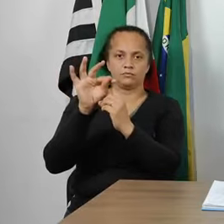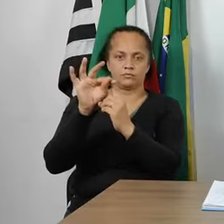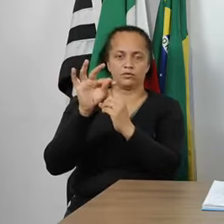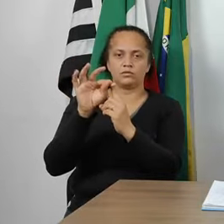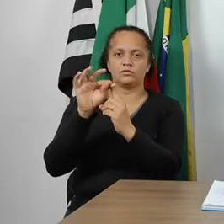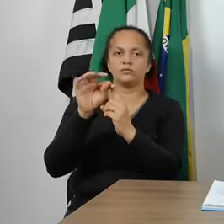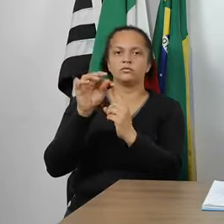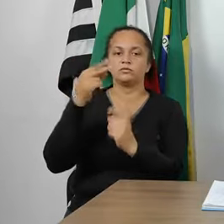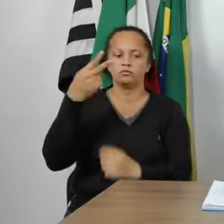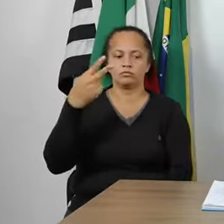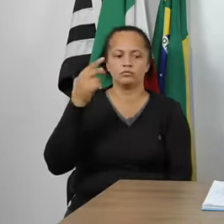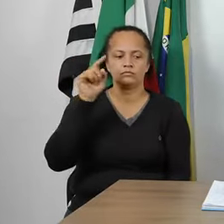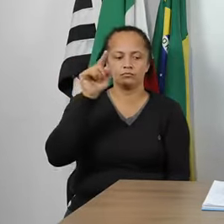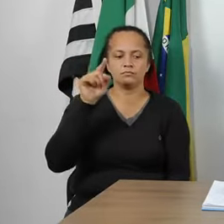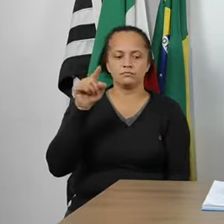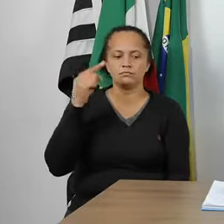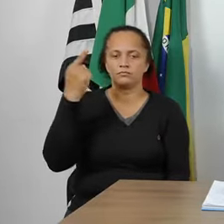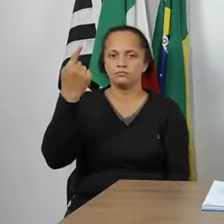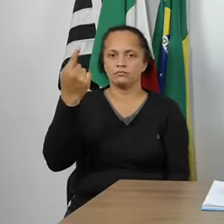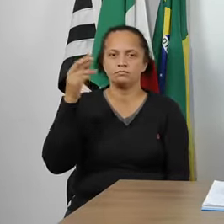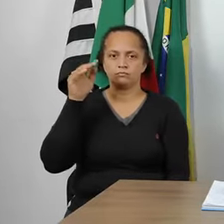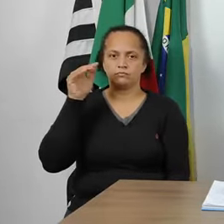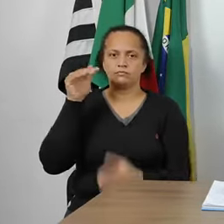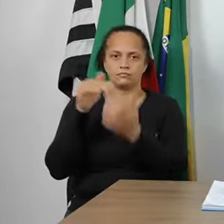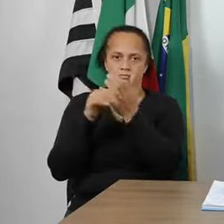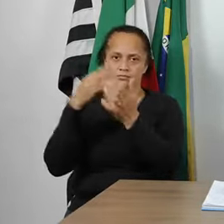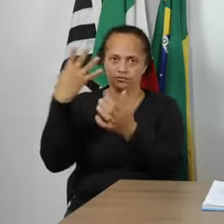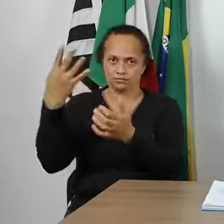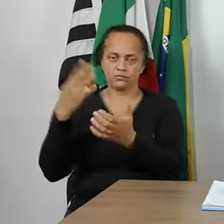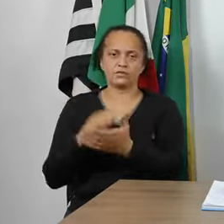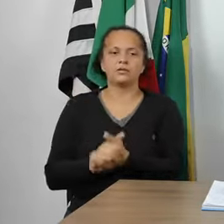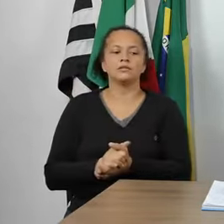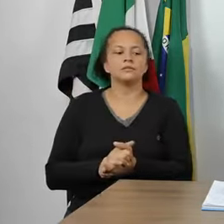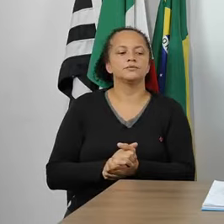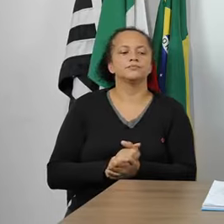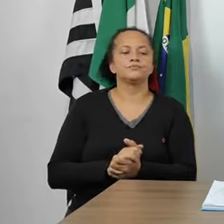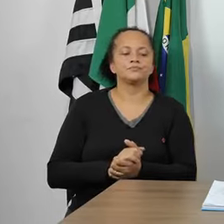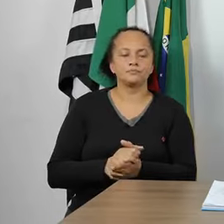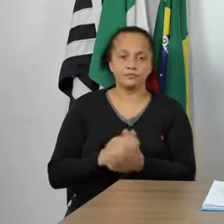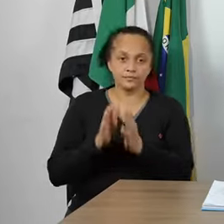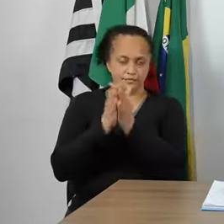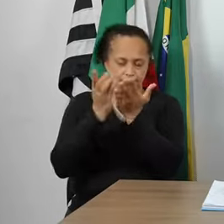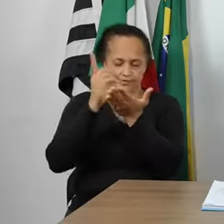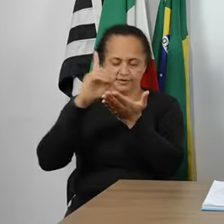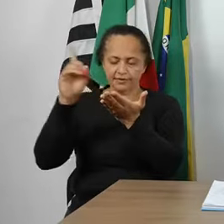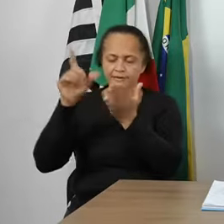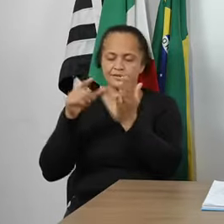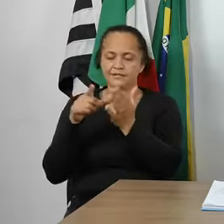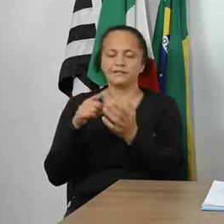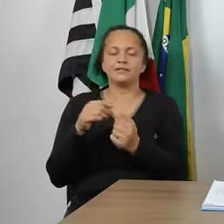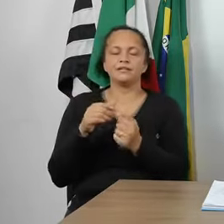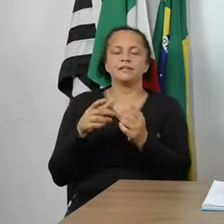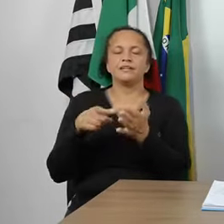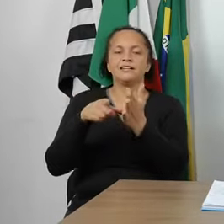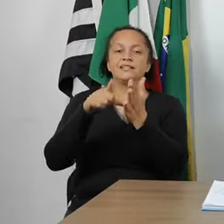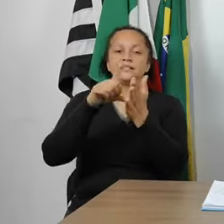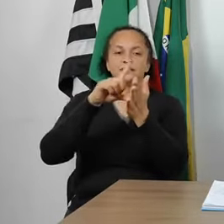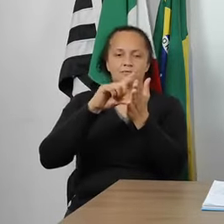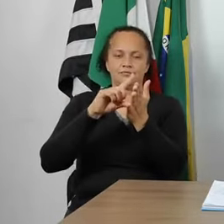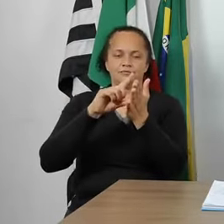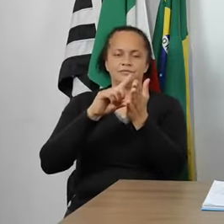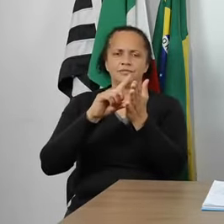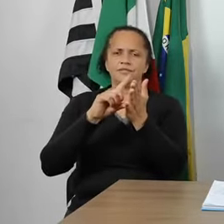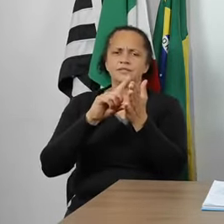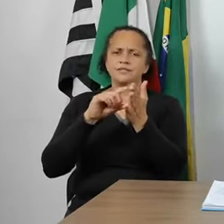antes de tudo, recomendo que se façam súplicas, orações,